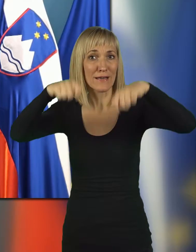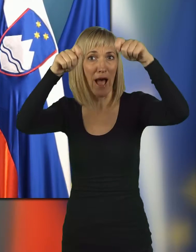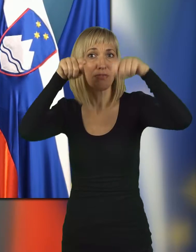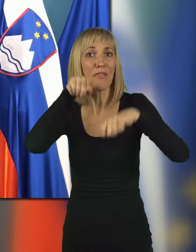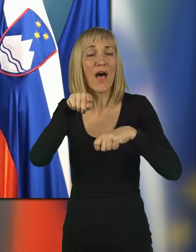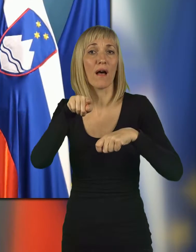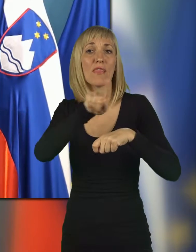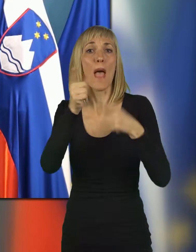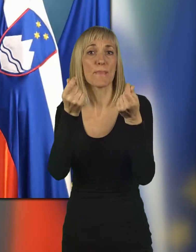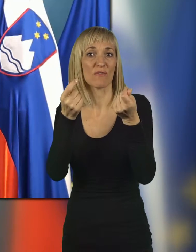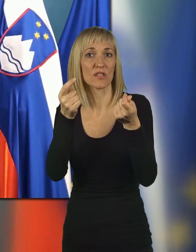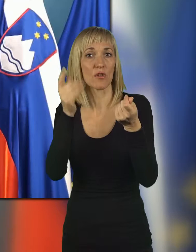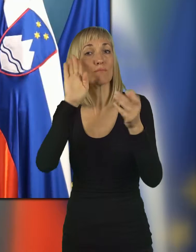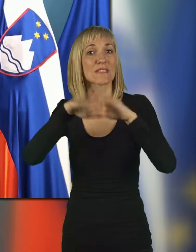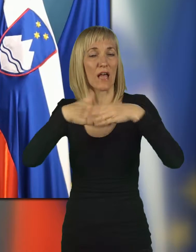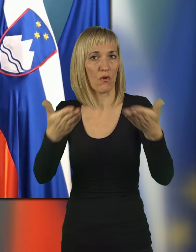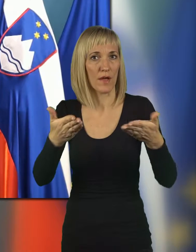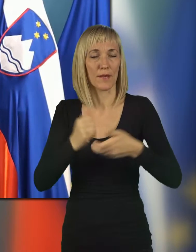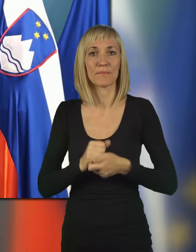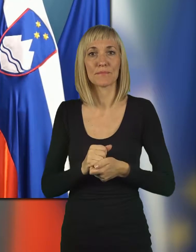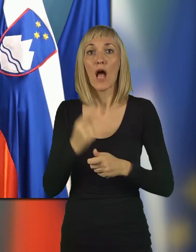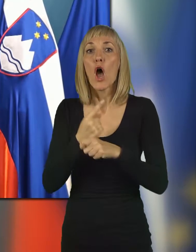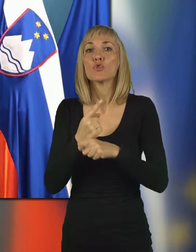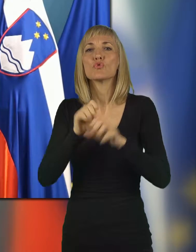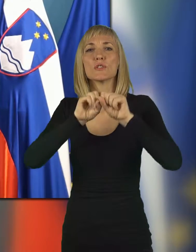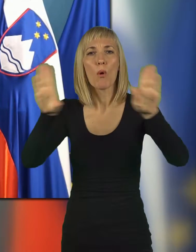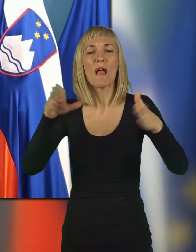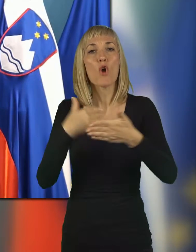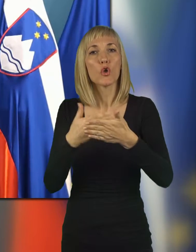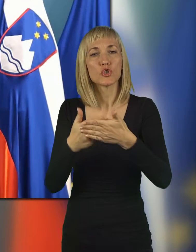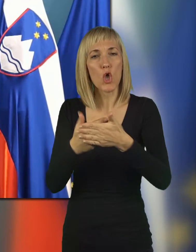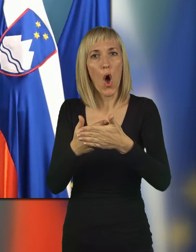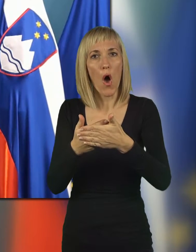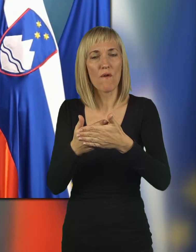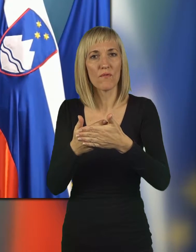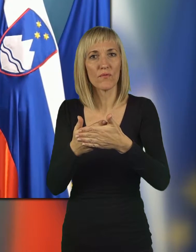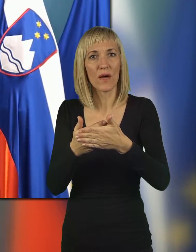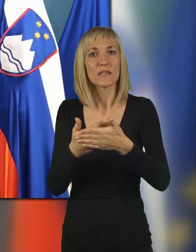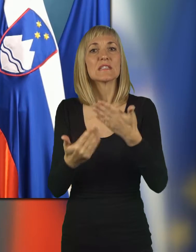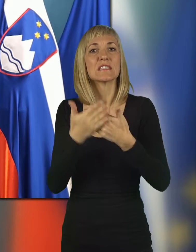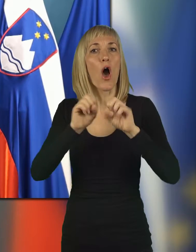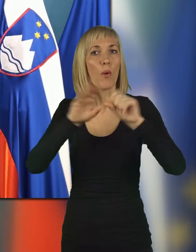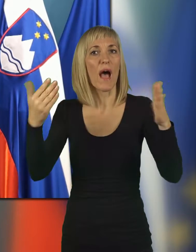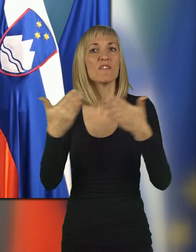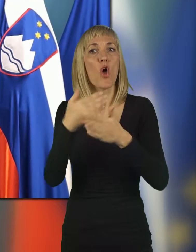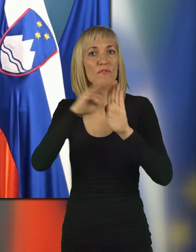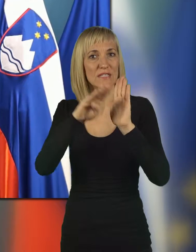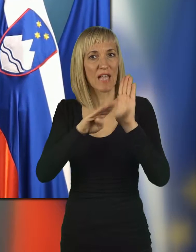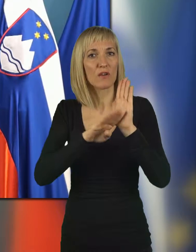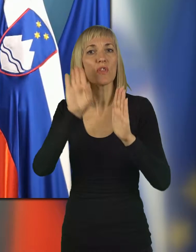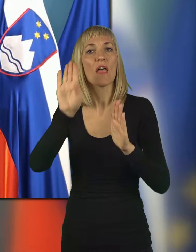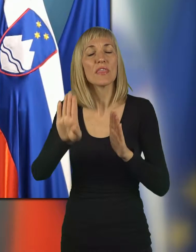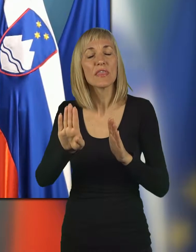gradnjo teh stanovanj. Mi smo objavili tudi izhodišča za pripravo novega stanovanjskega zakona na